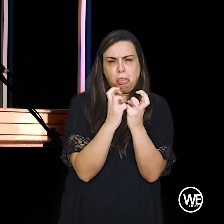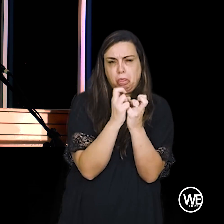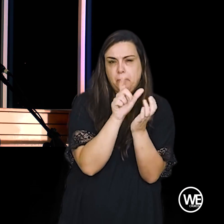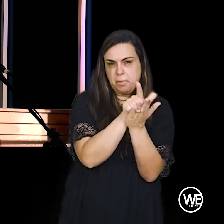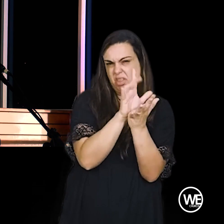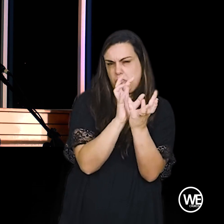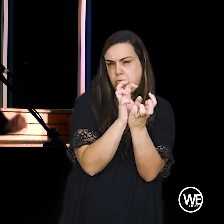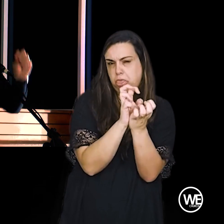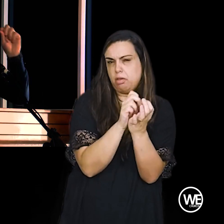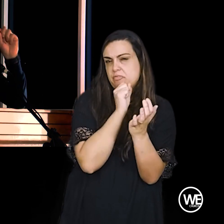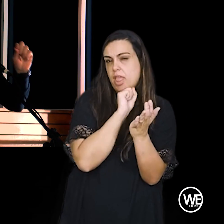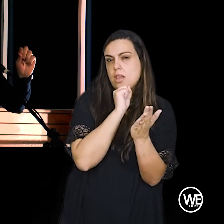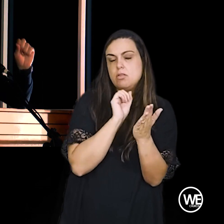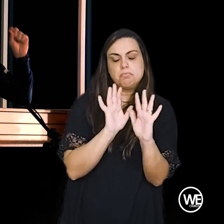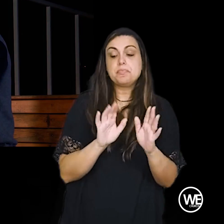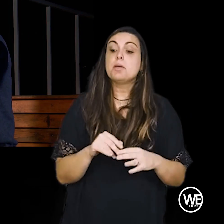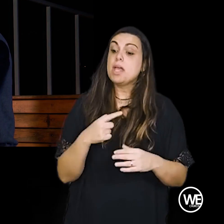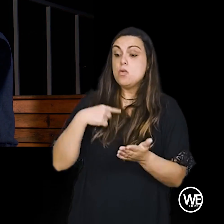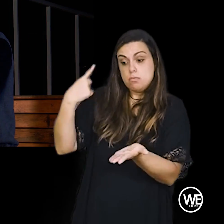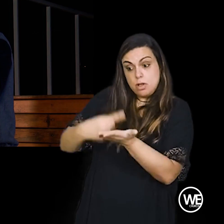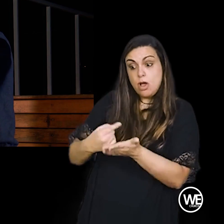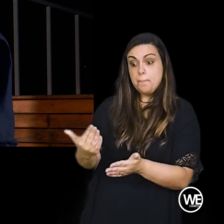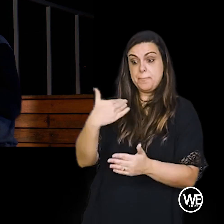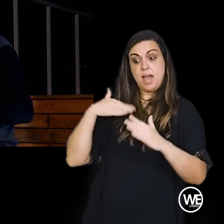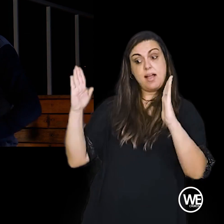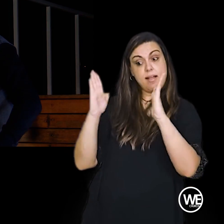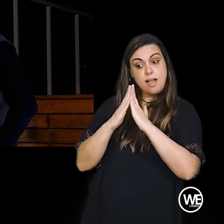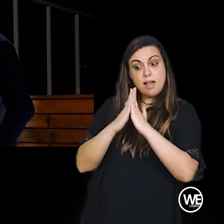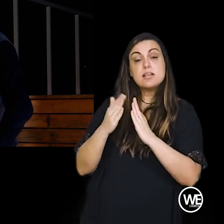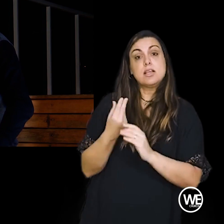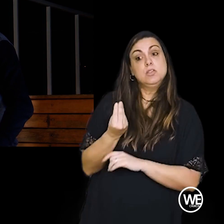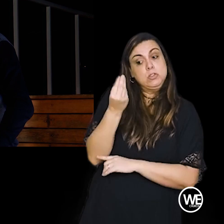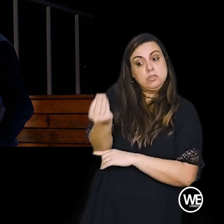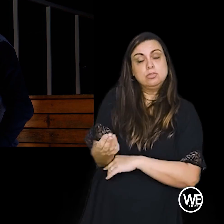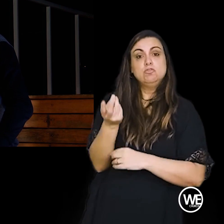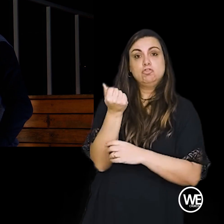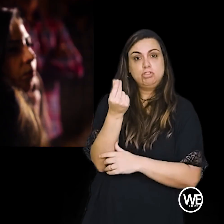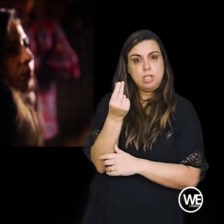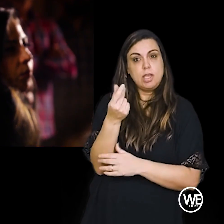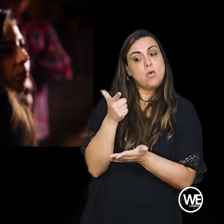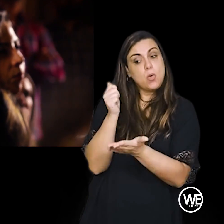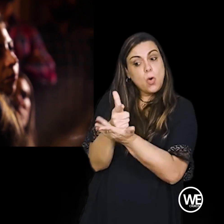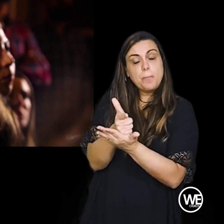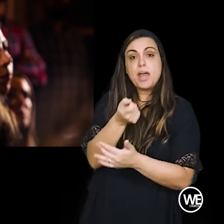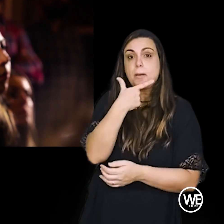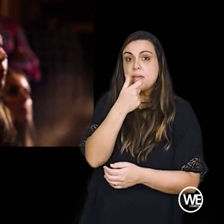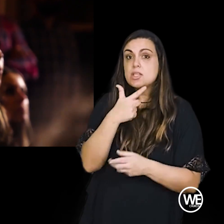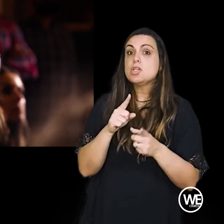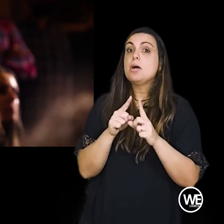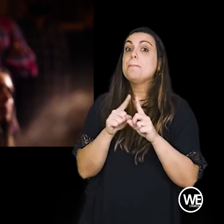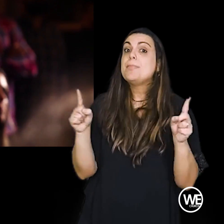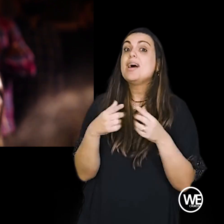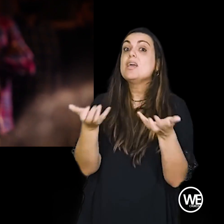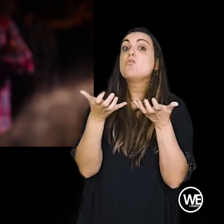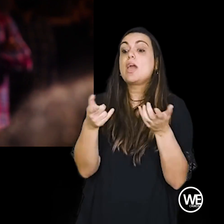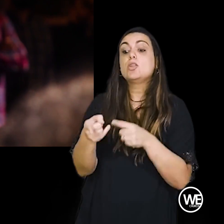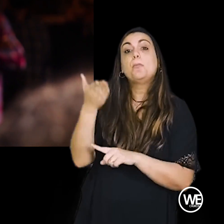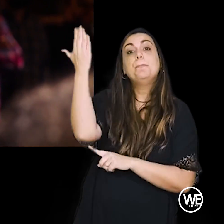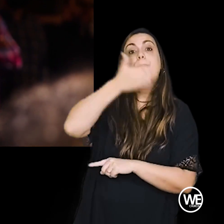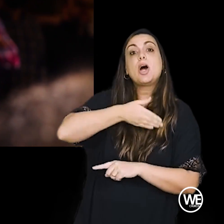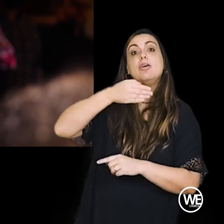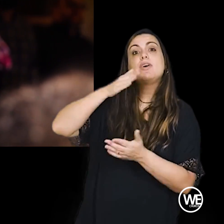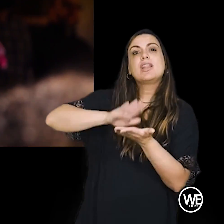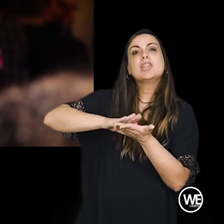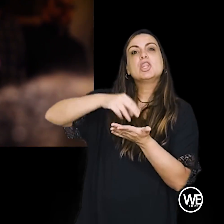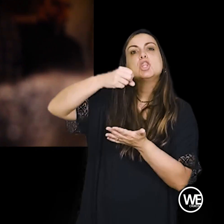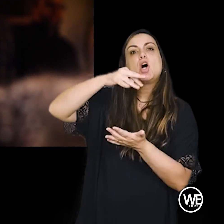velha. Eu falei, vai lá em casa, tal dia, que eu vou te dar o dinheiro para comprar o remédio. Eu falei, só vou te dar o dinheiro, eu gostaria que você me trouxesse a